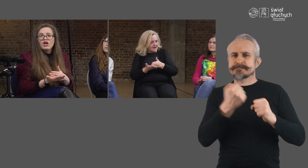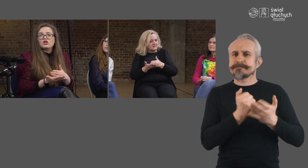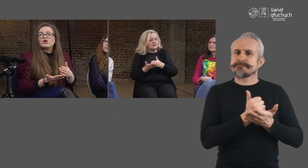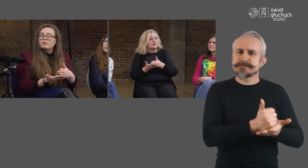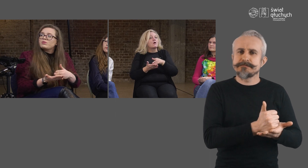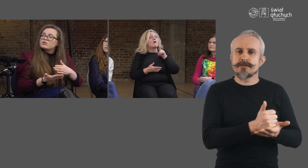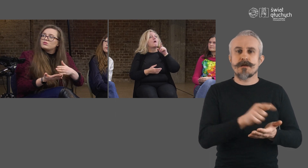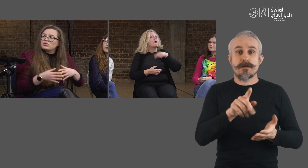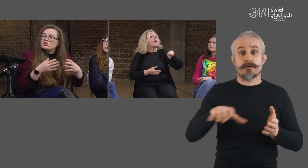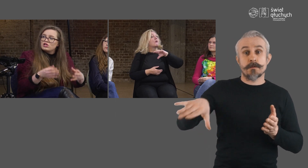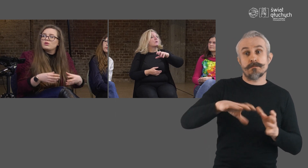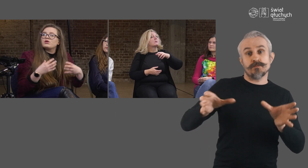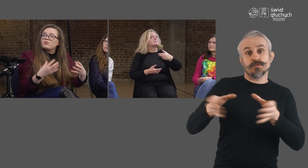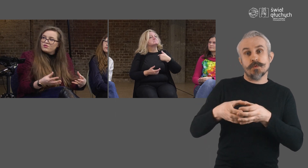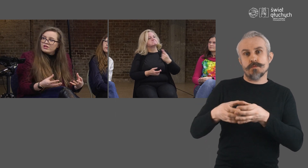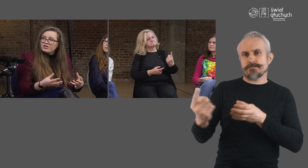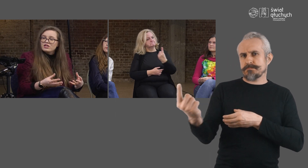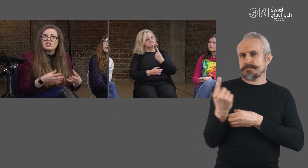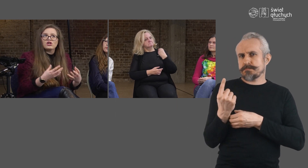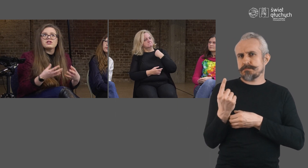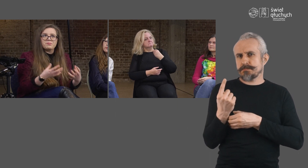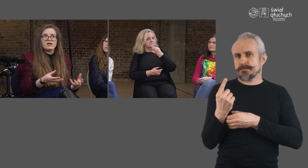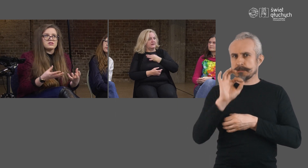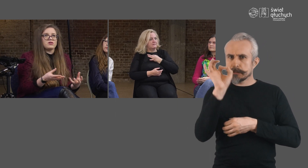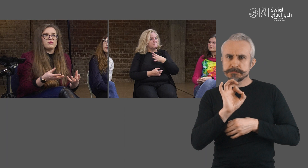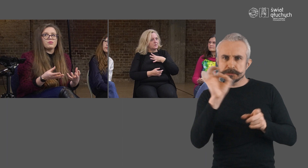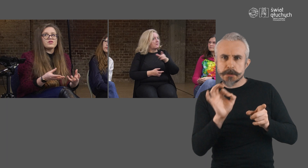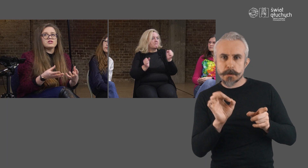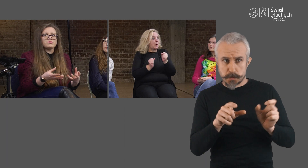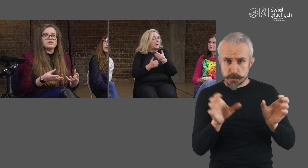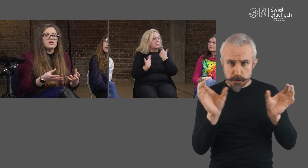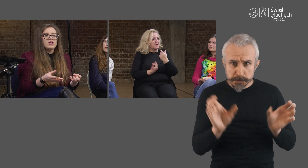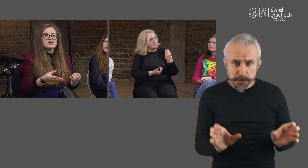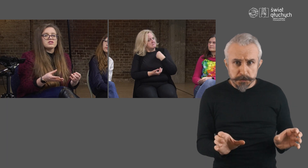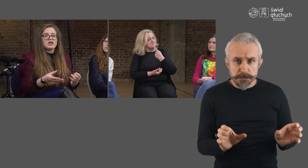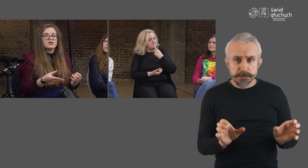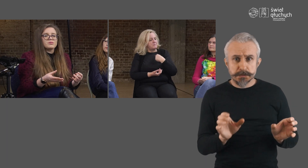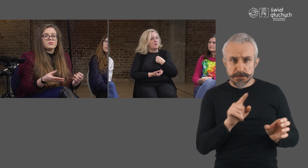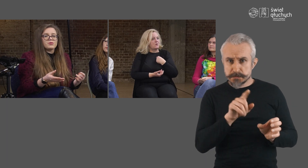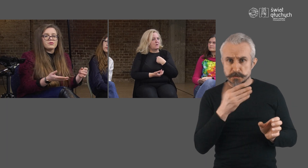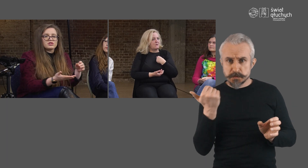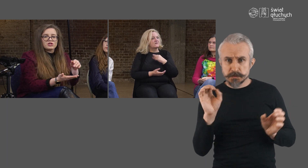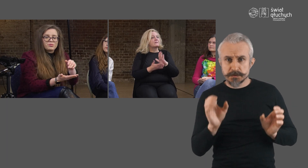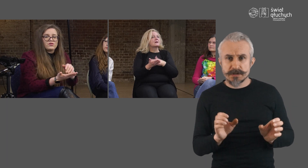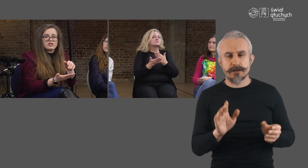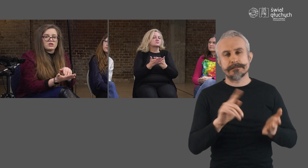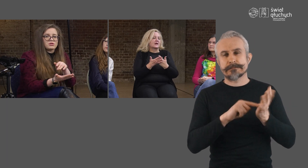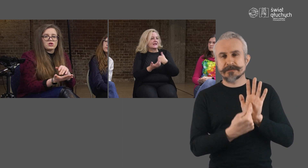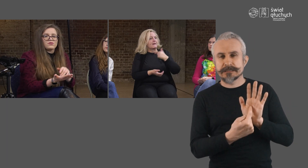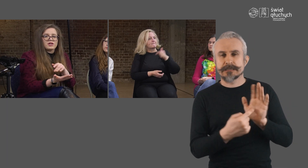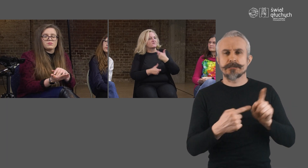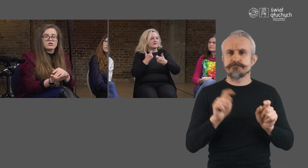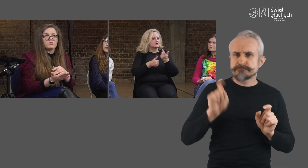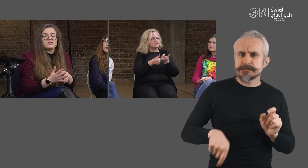rady, to oni po prostu podchodzili do mnie, mówili. Czyli oni nie bali się powiedzieć mi, że ty powinnaś